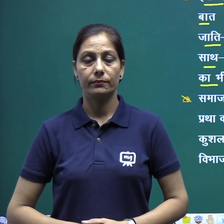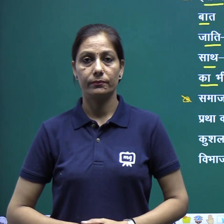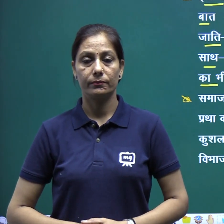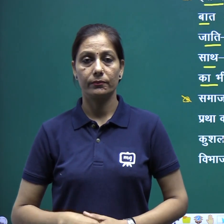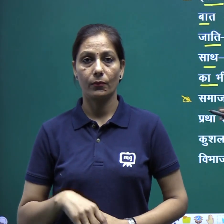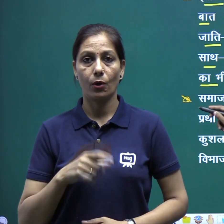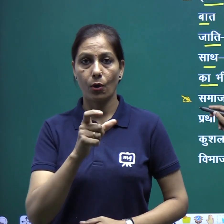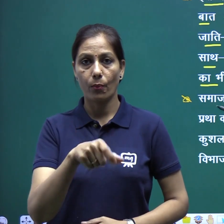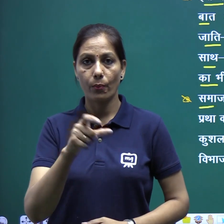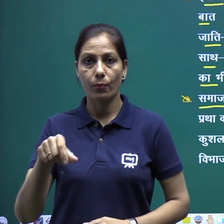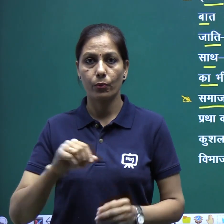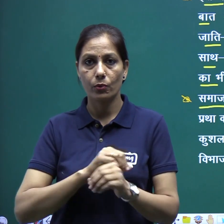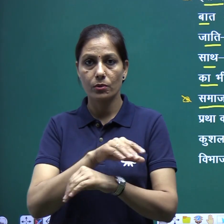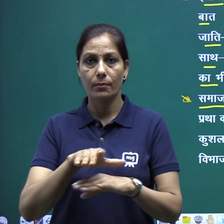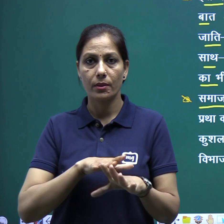समाज में